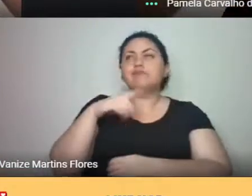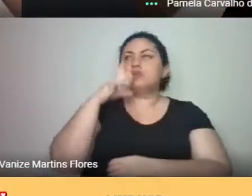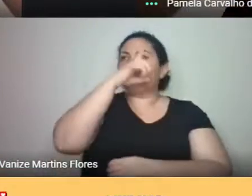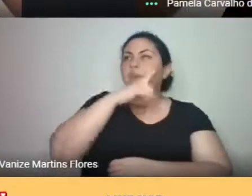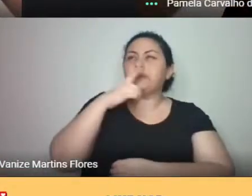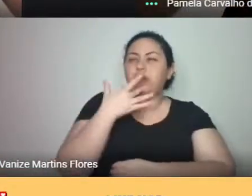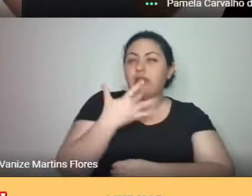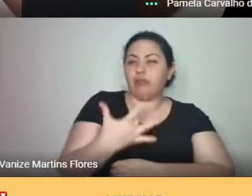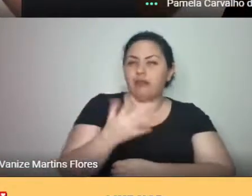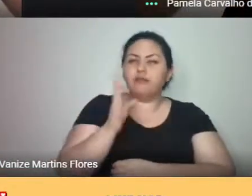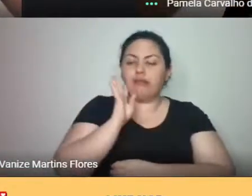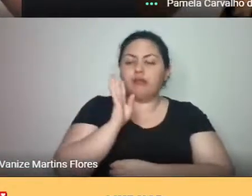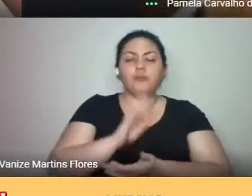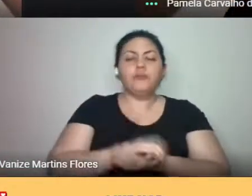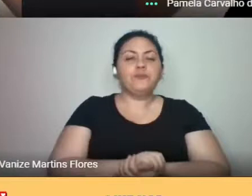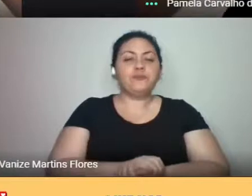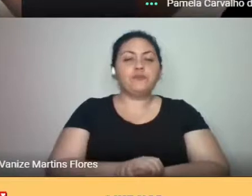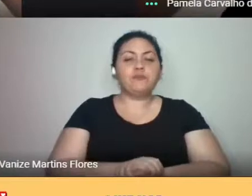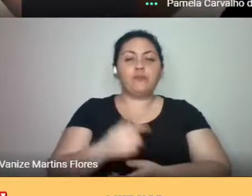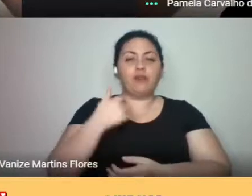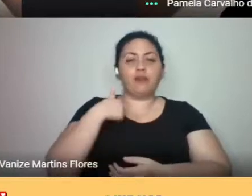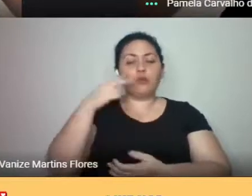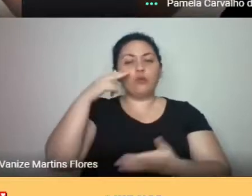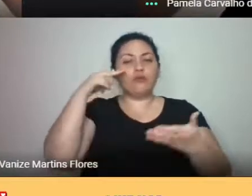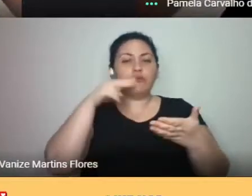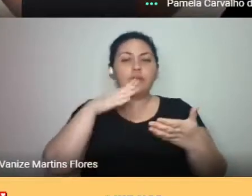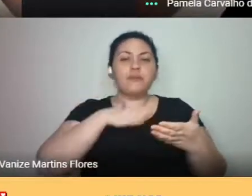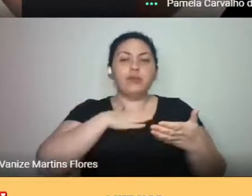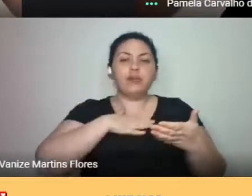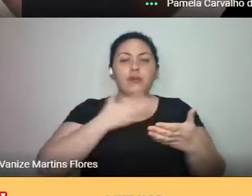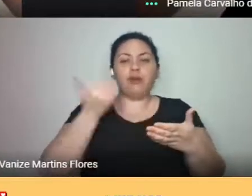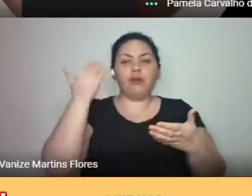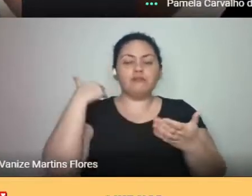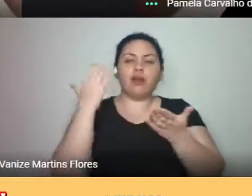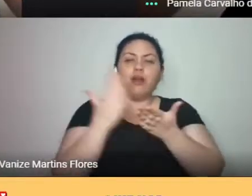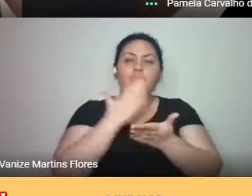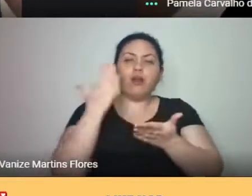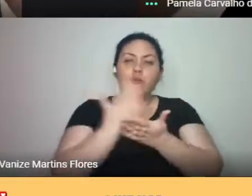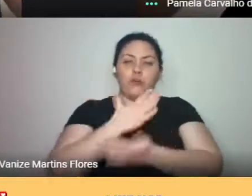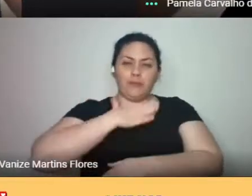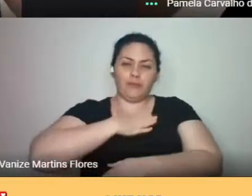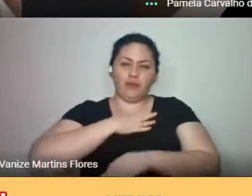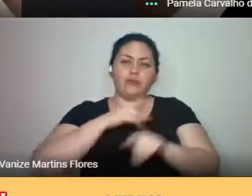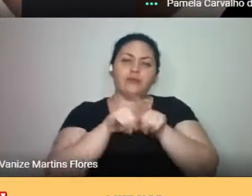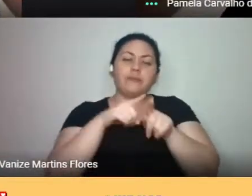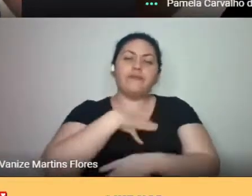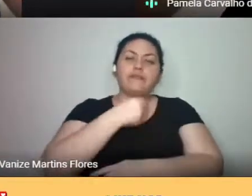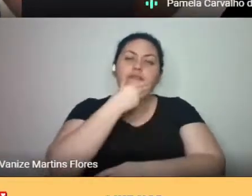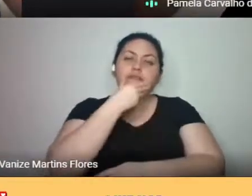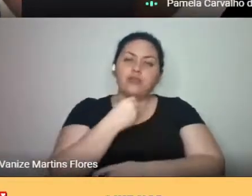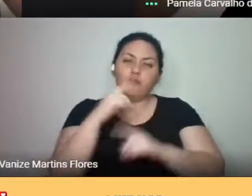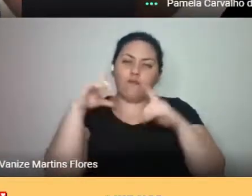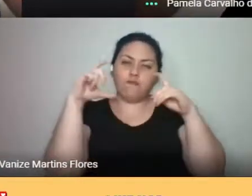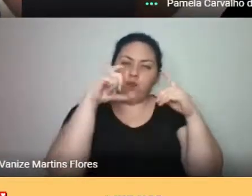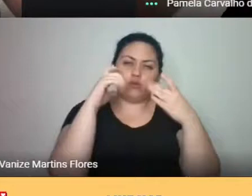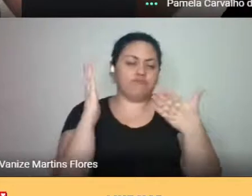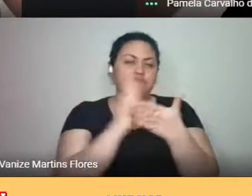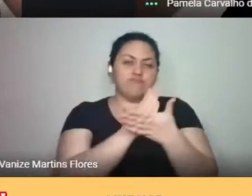eu peguei os meus álbuns meus e do meu filho, de fotos. E nós ficamos os